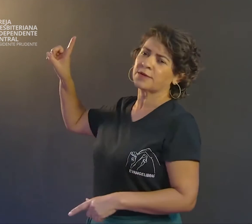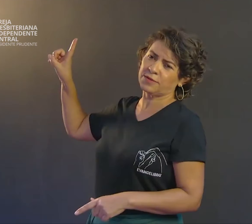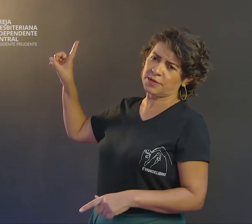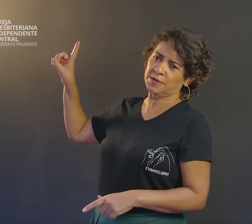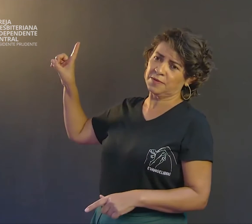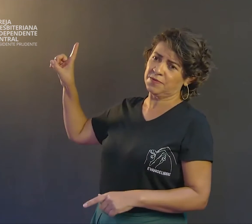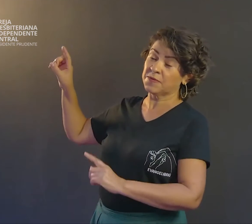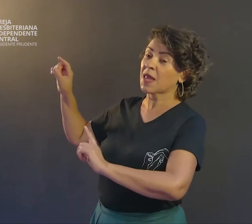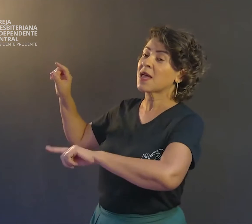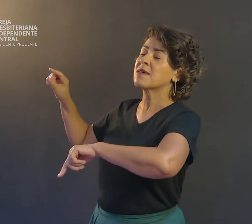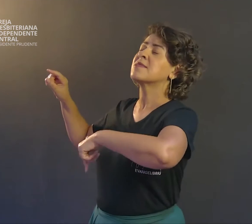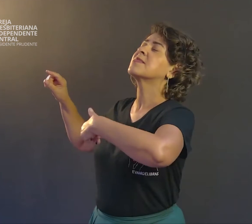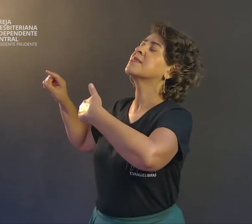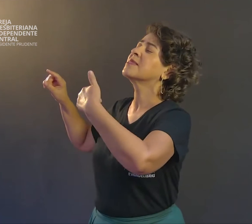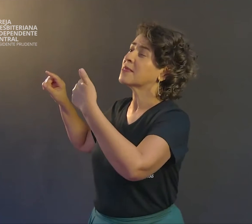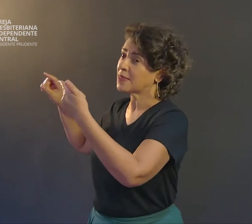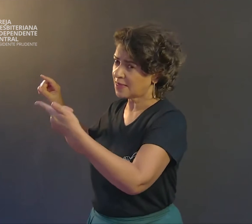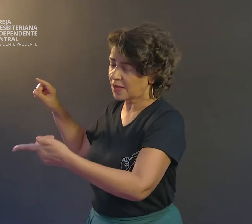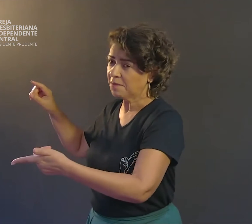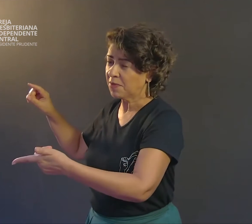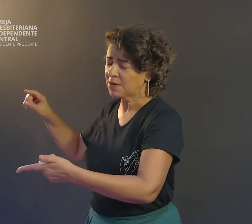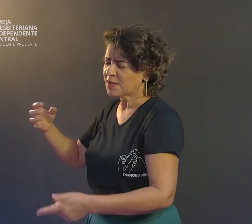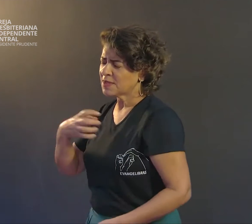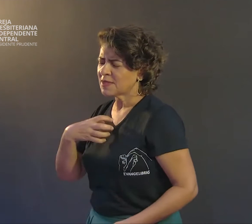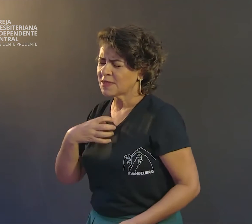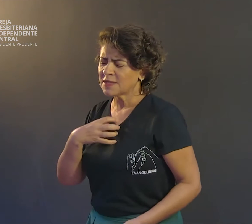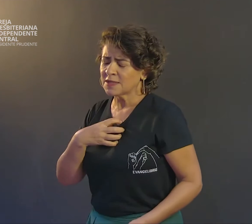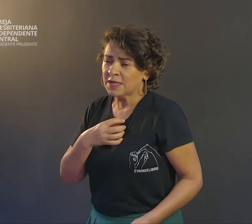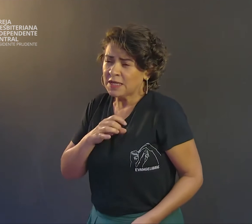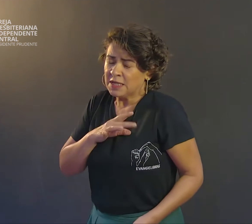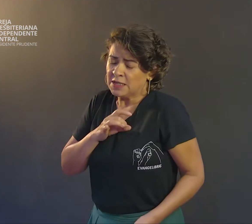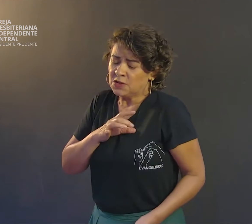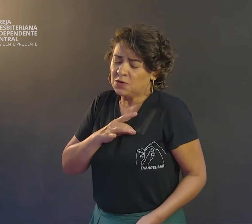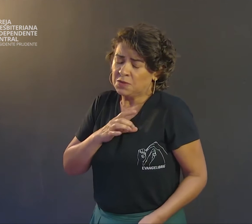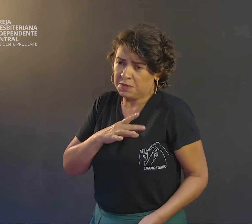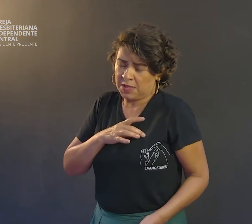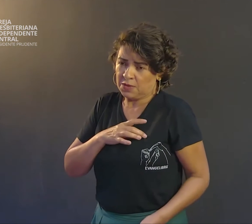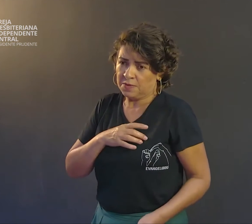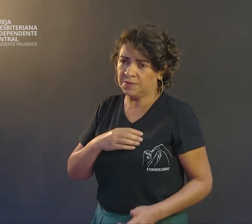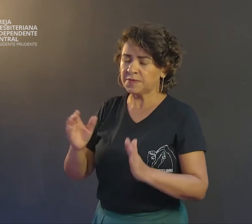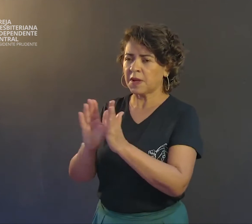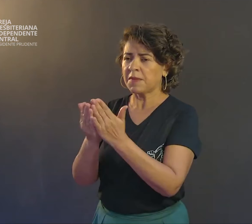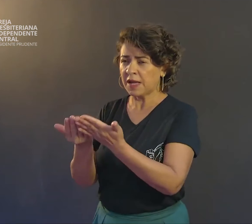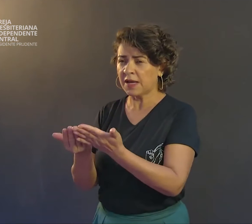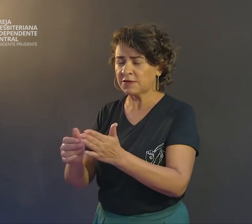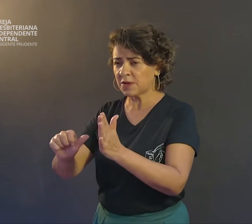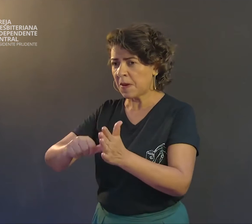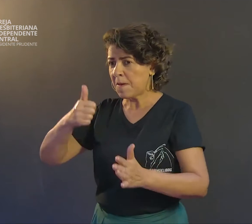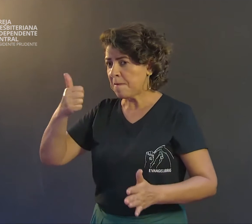Depois de se deixar levar pelo medo, 1 Samuel 13, 5 a 7, o